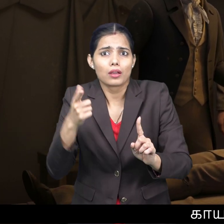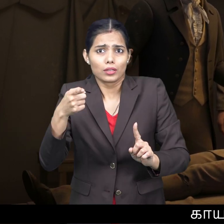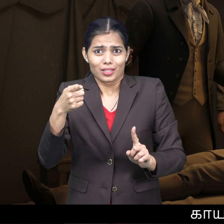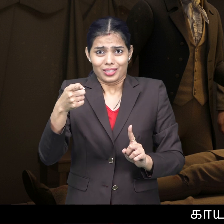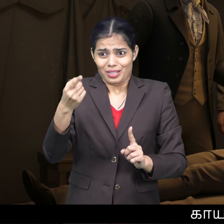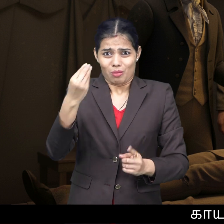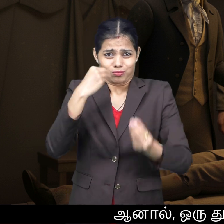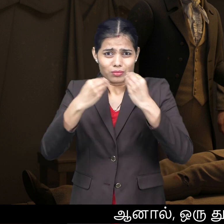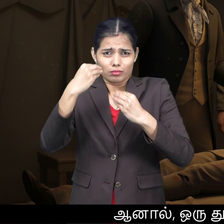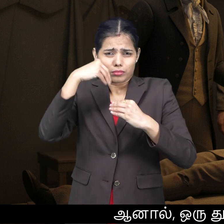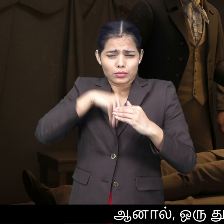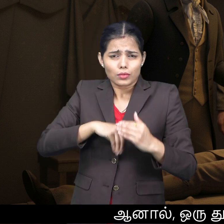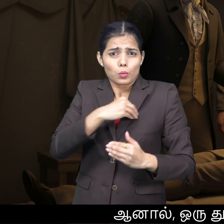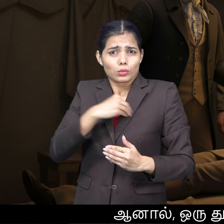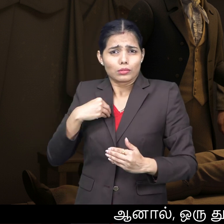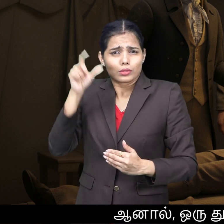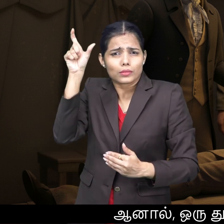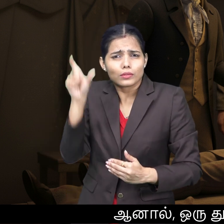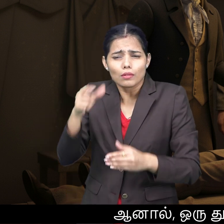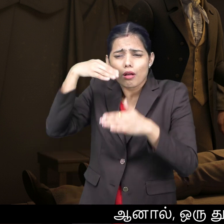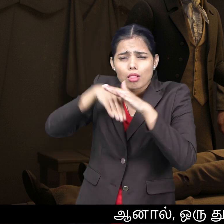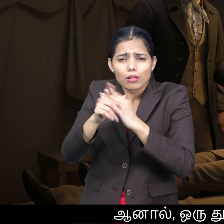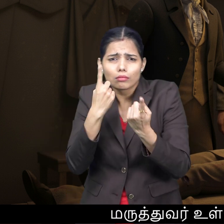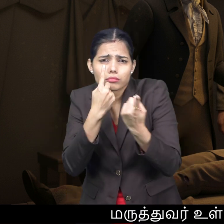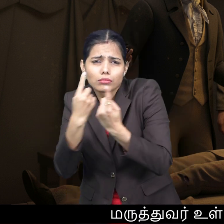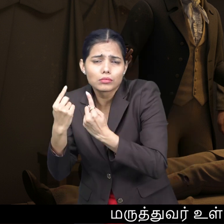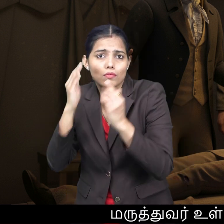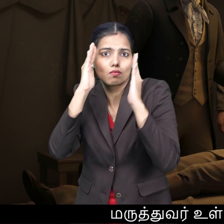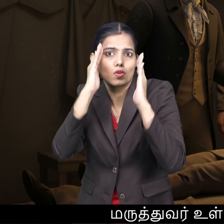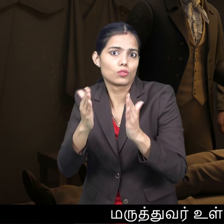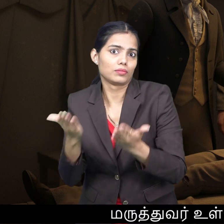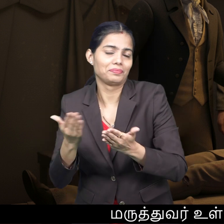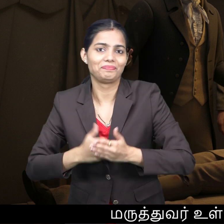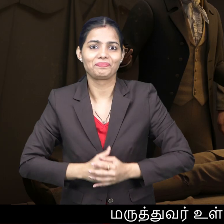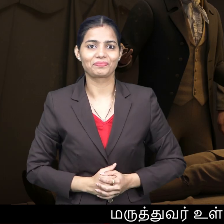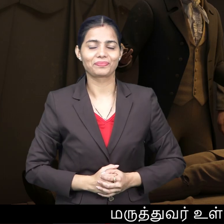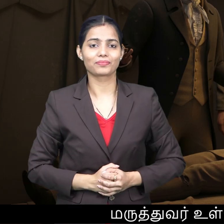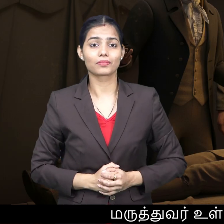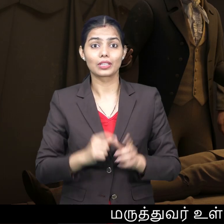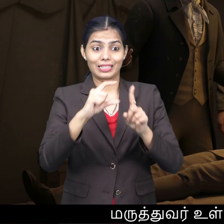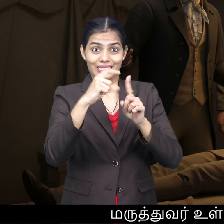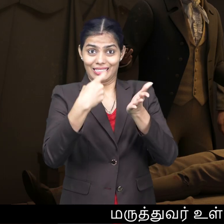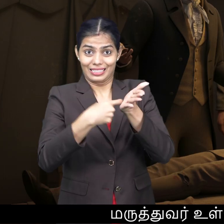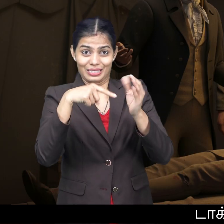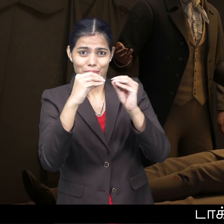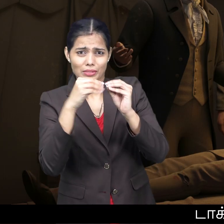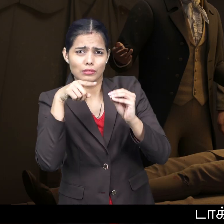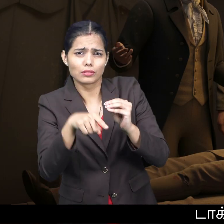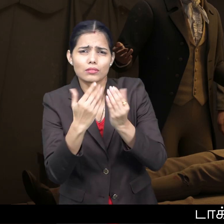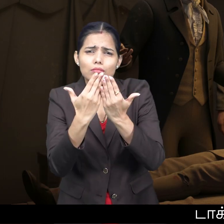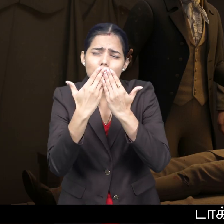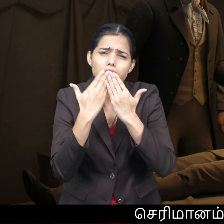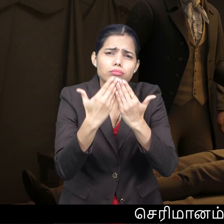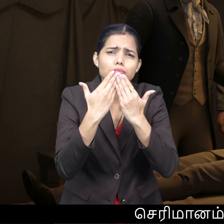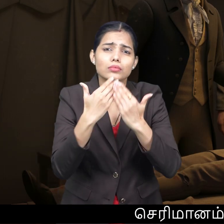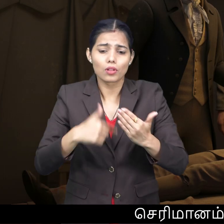காயம் ஆறிவிட்டது. ஆனால் ஒரு துளை இருந்தது. அது மருத்துவருக்கு உள்ளே பார்க்க அனுமதித்தது. டாக்டர்